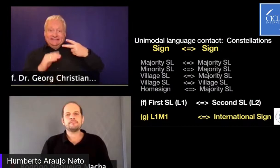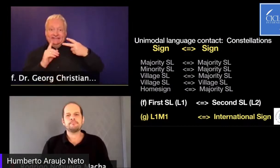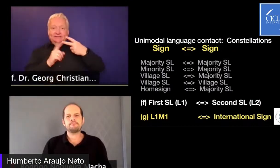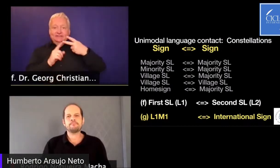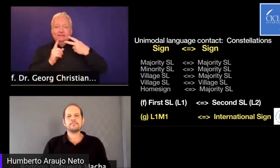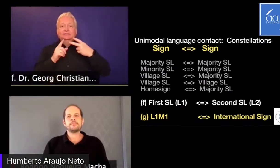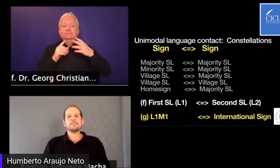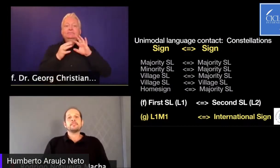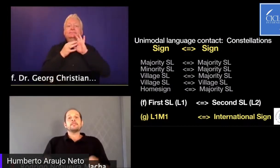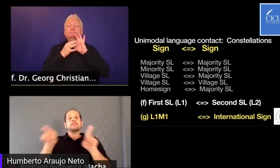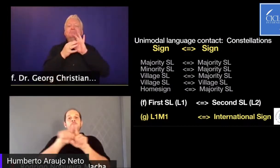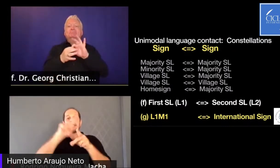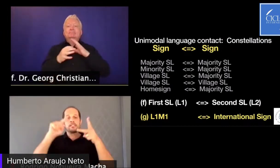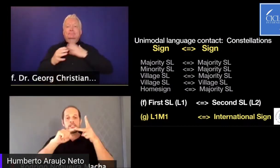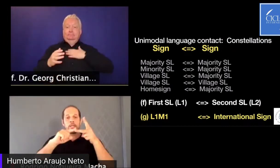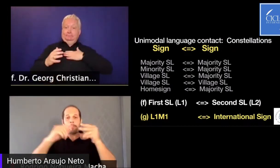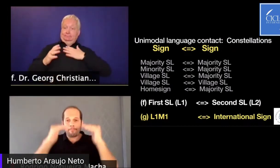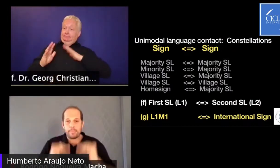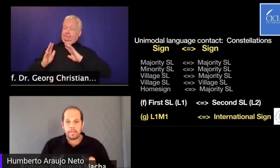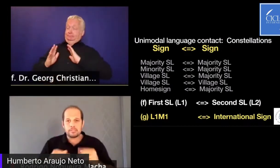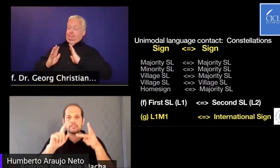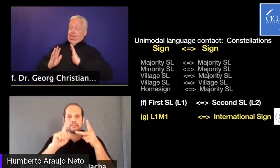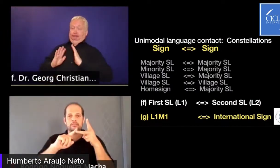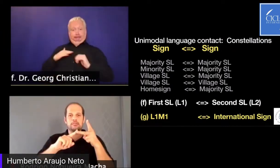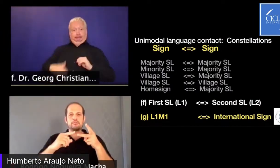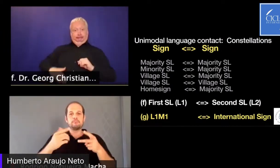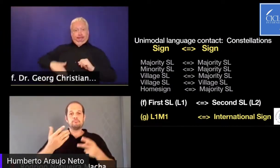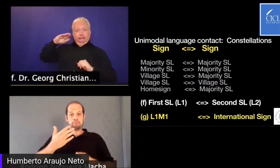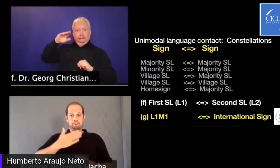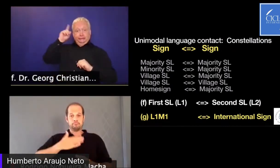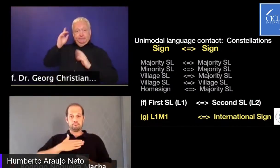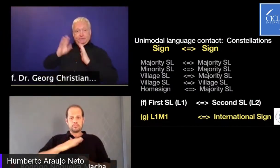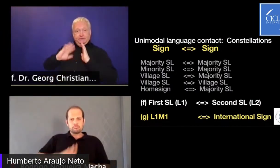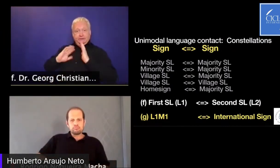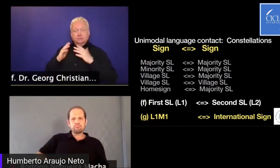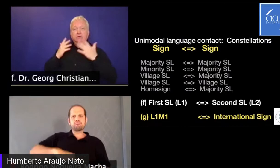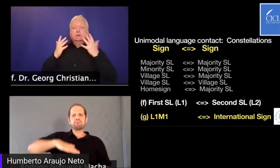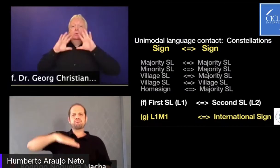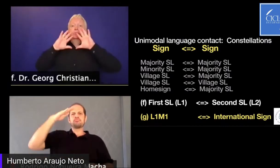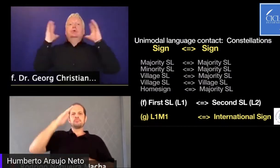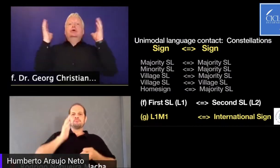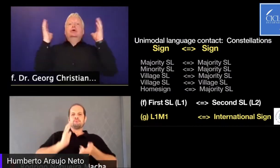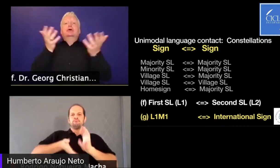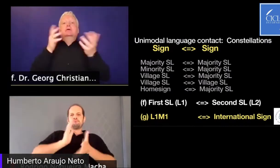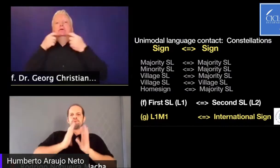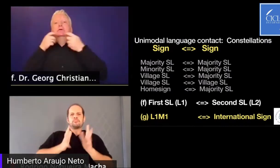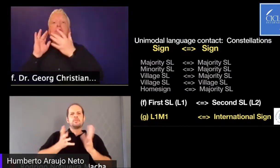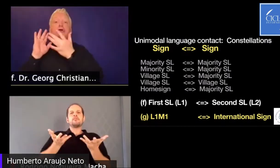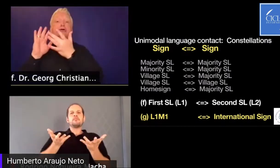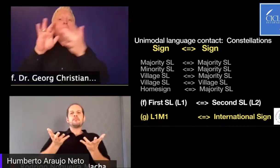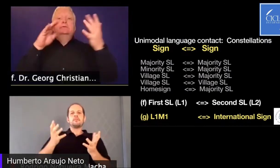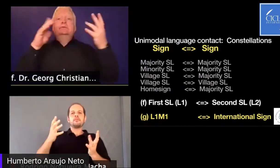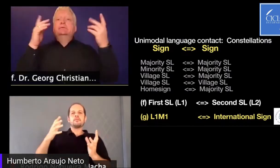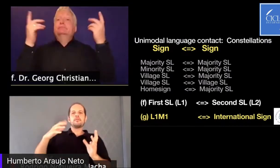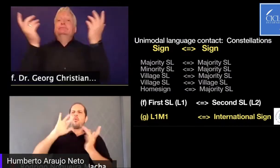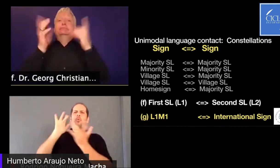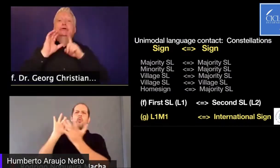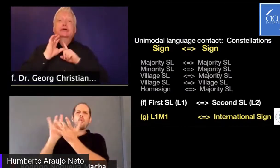Então, imagine que a minha língua